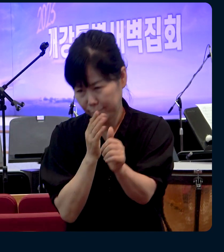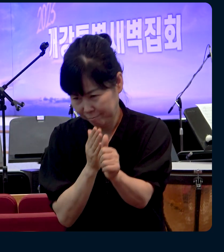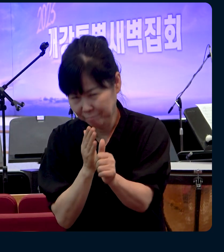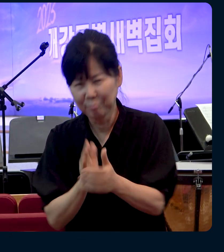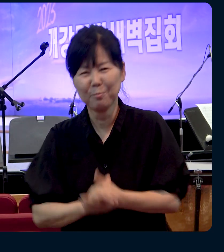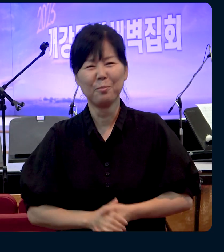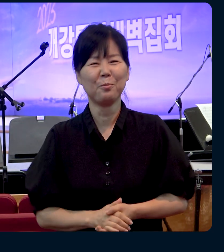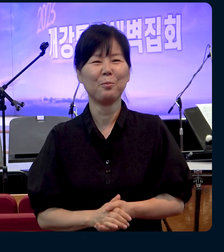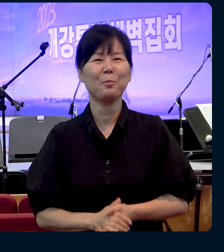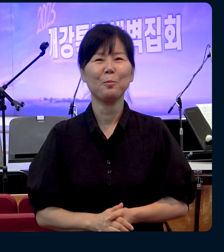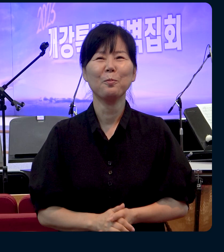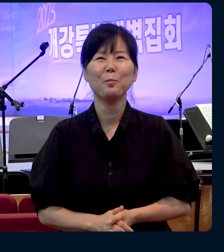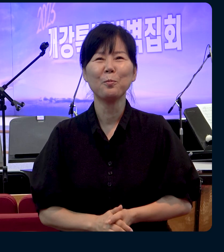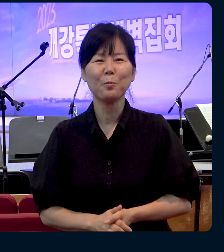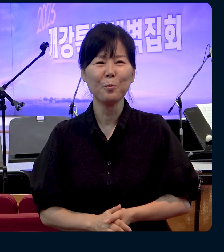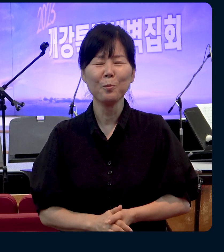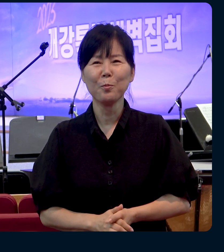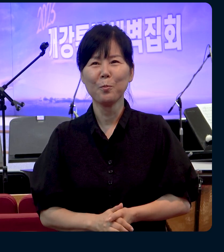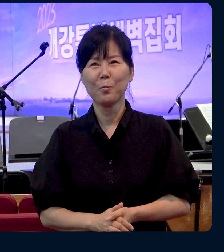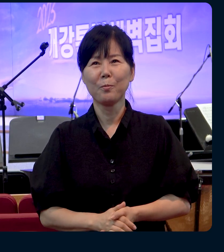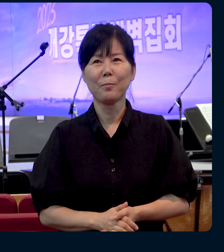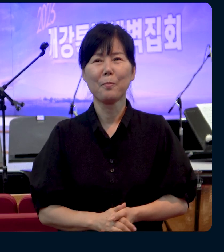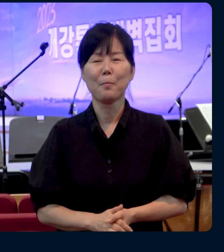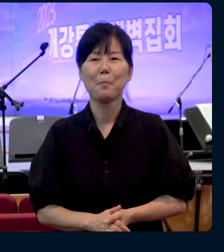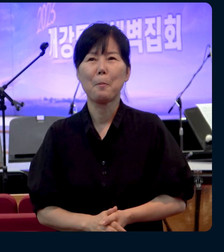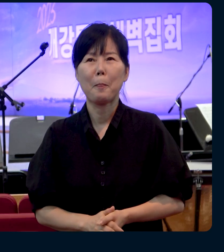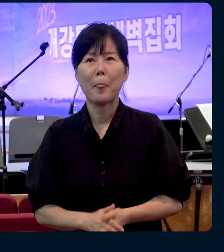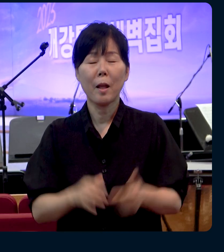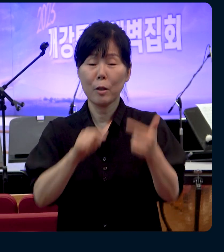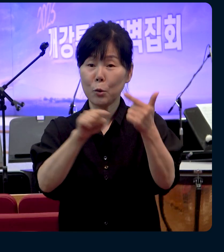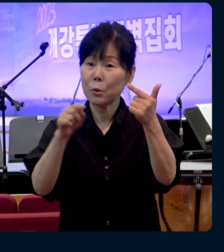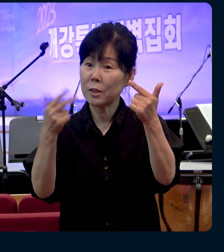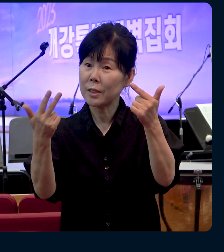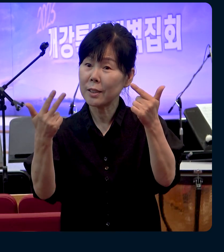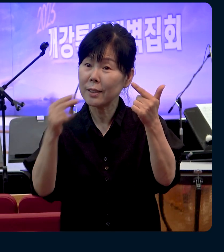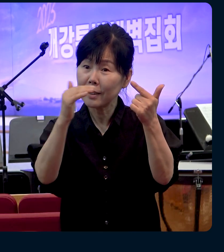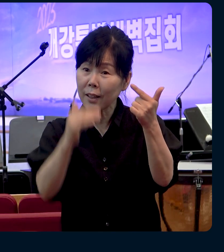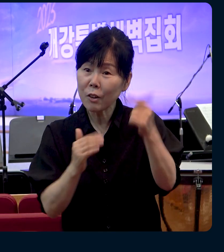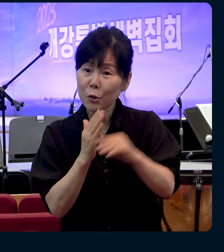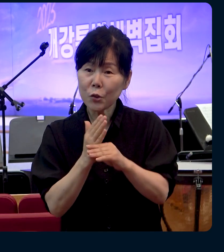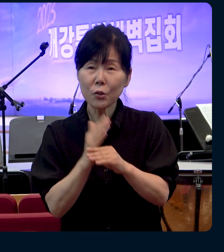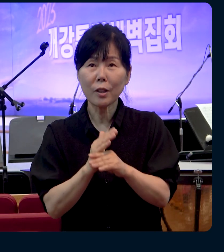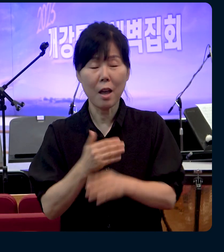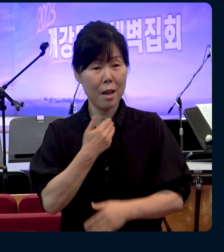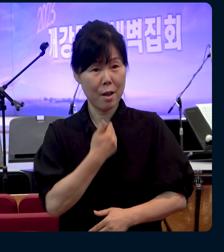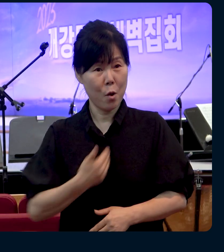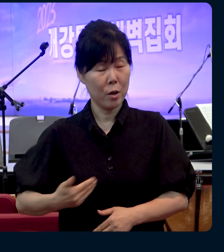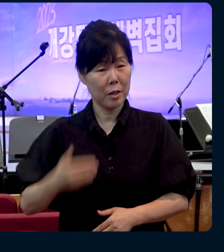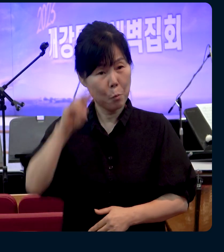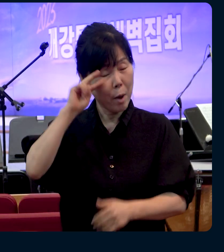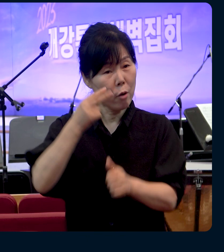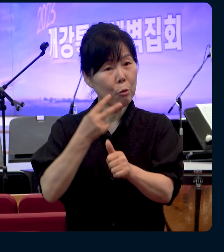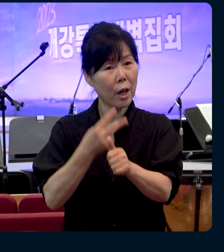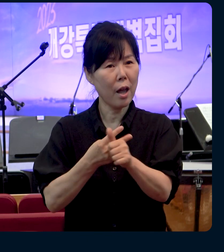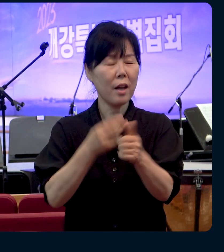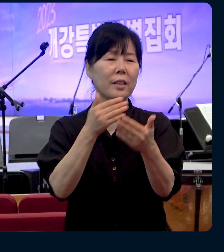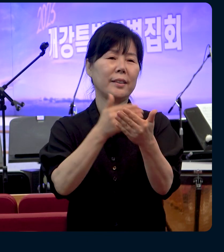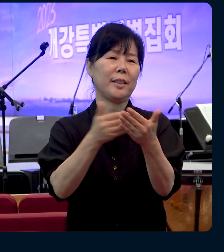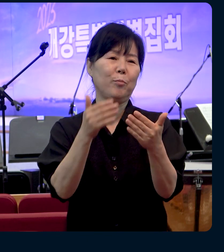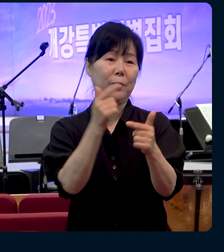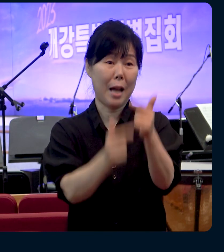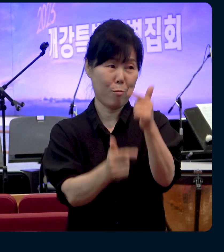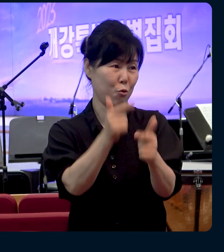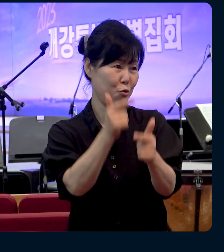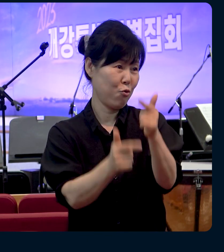여기 골로새서 2장 6절 7절에서 사도 바울이 그리고 있는 나무 그림도